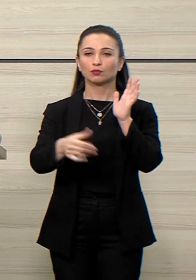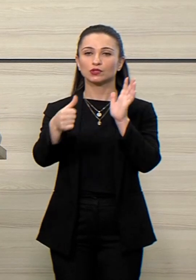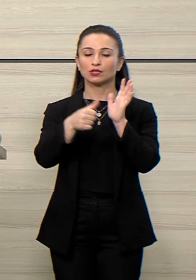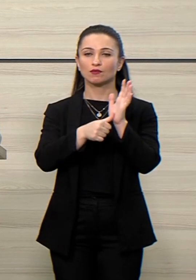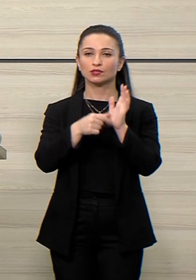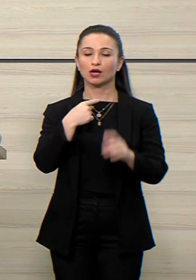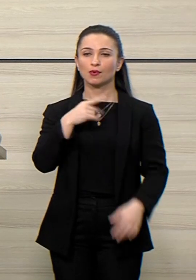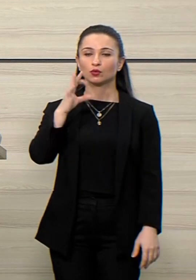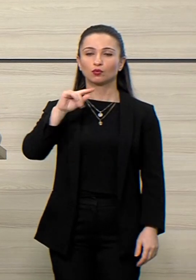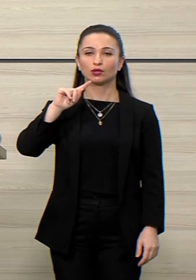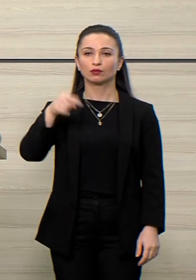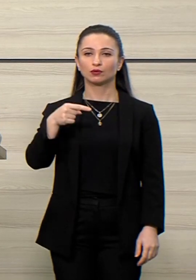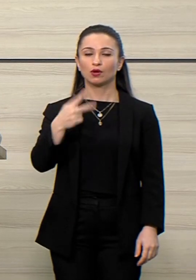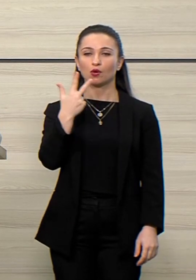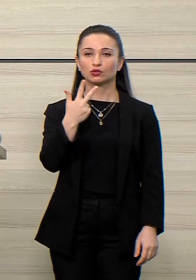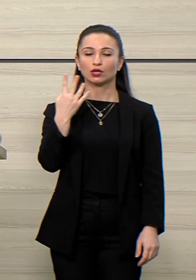6096 ხმა,